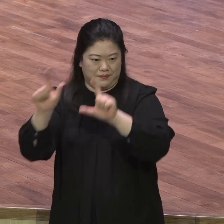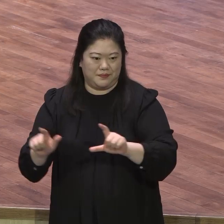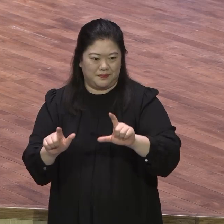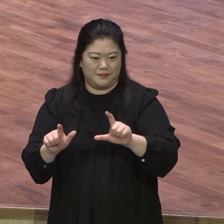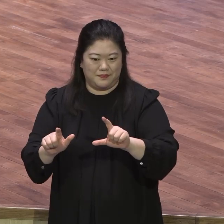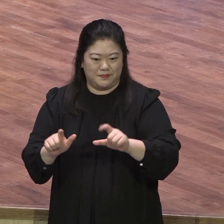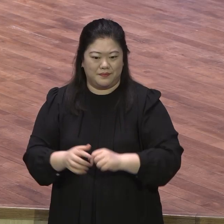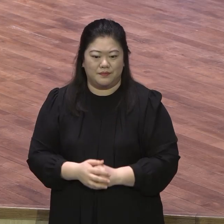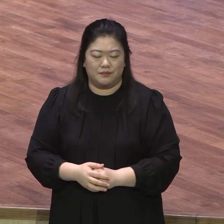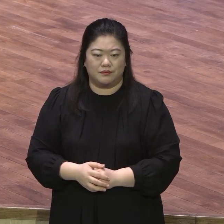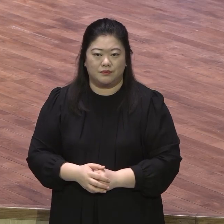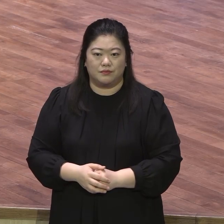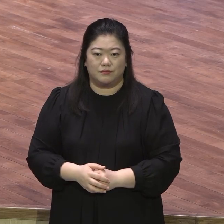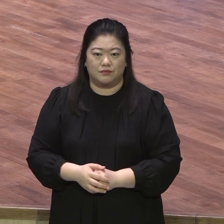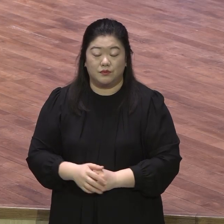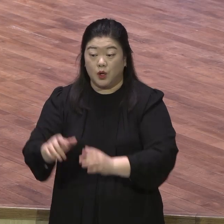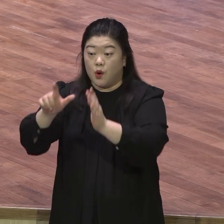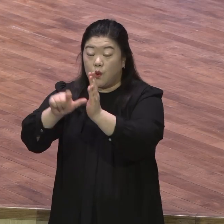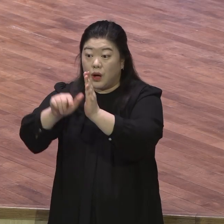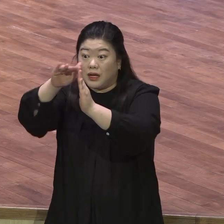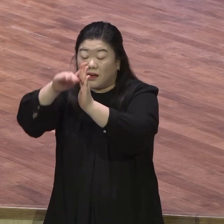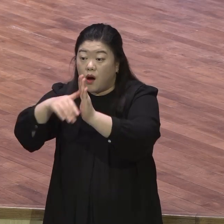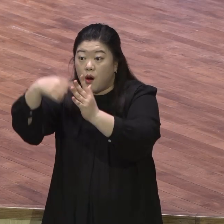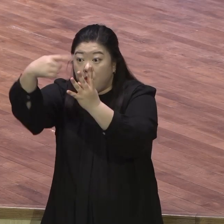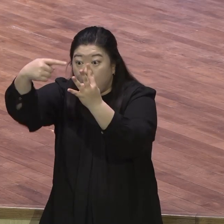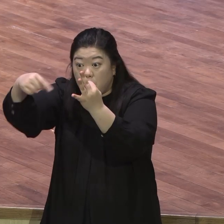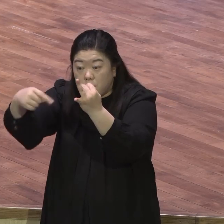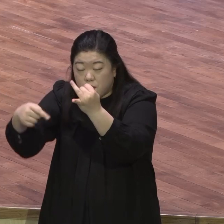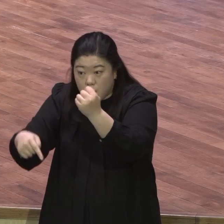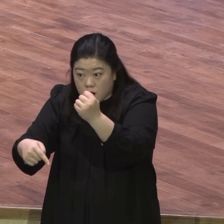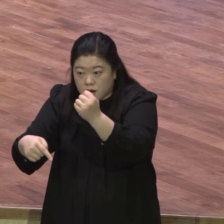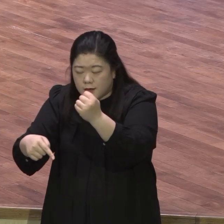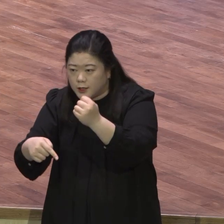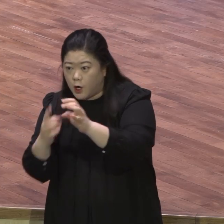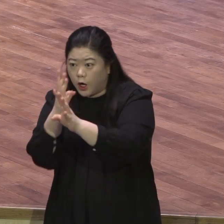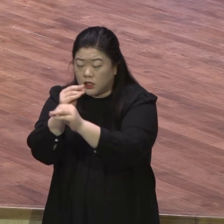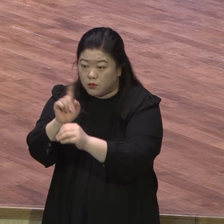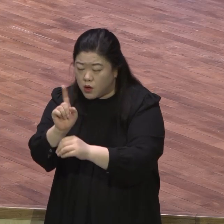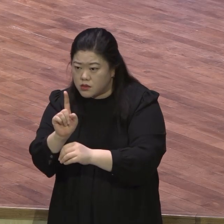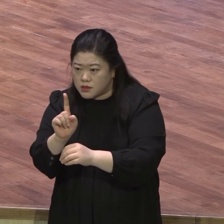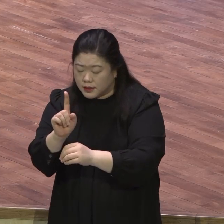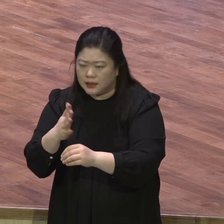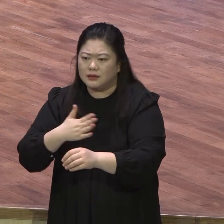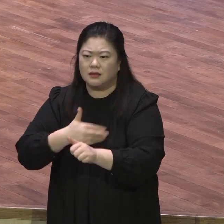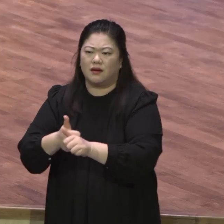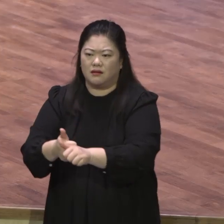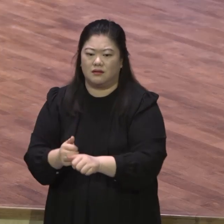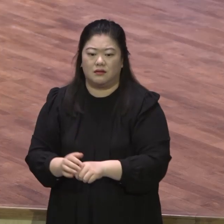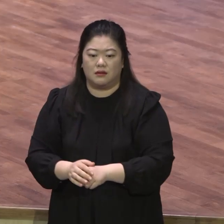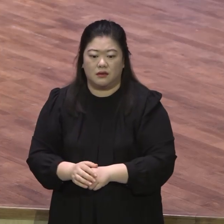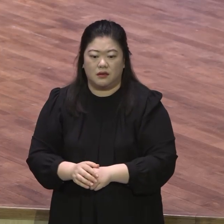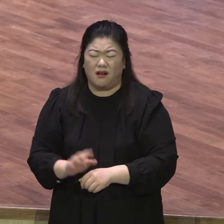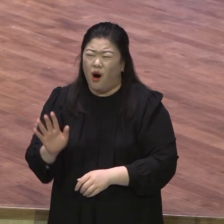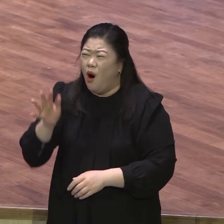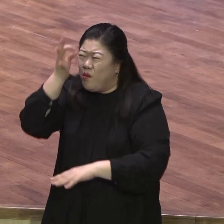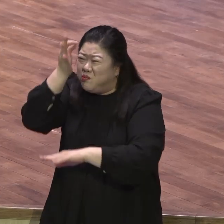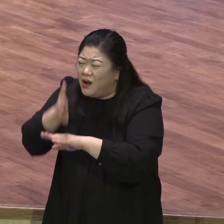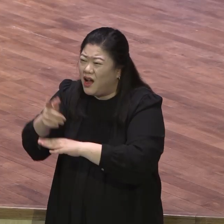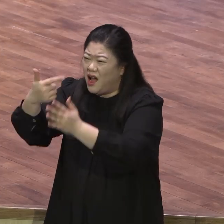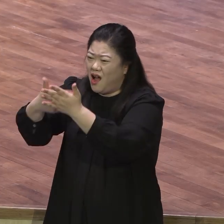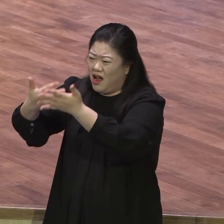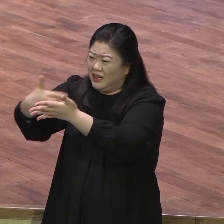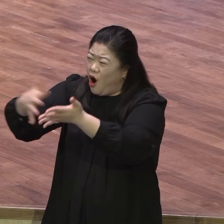교회 시간표에 내 삶을 맞춰야 된다니까요. 내가 뭐 스케줄이 많아서 교회 못 간다. 그건 뭐요? 주인이